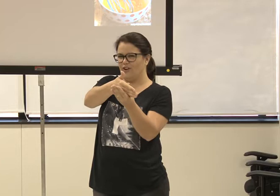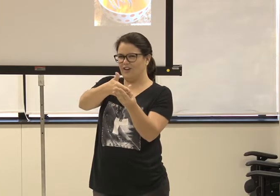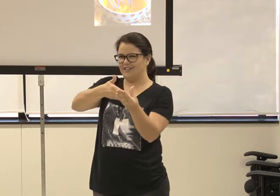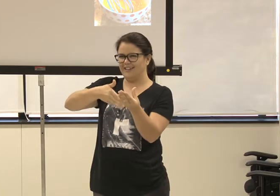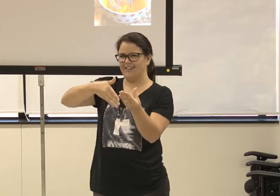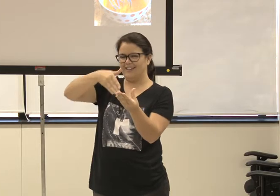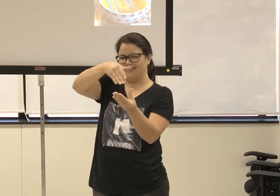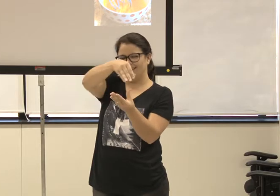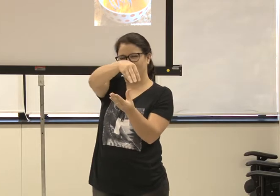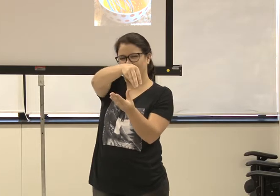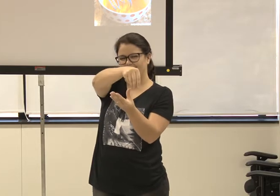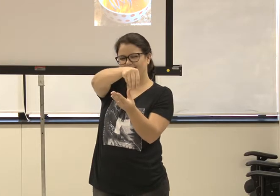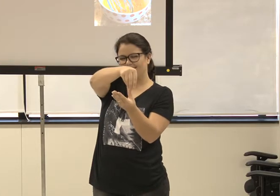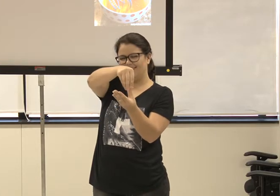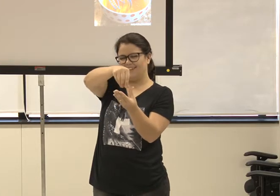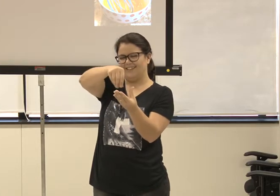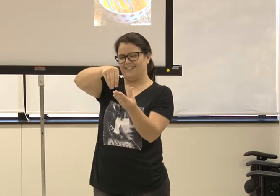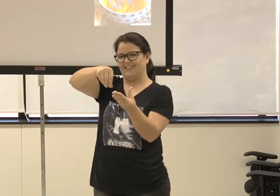corta aí.